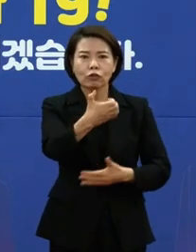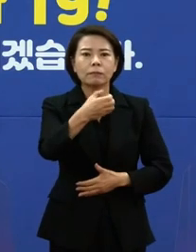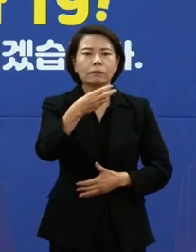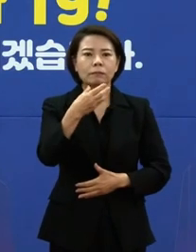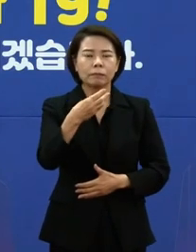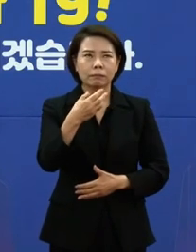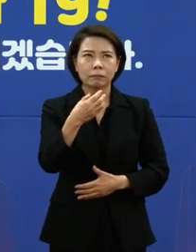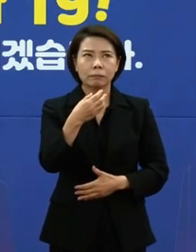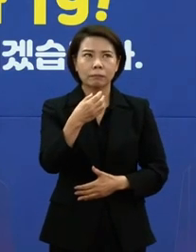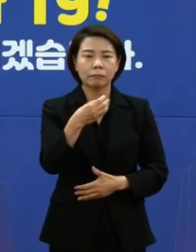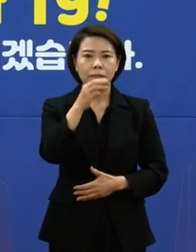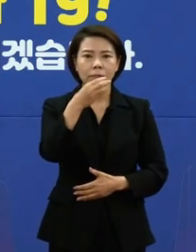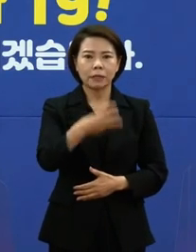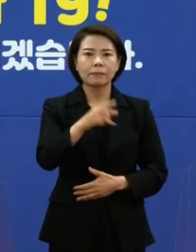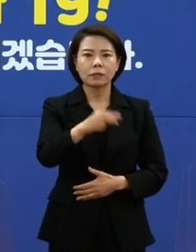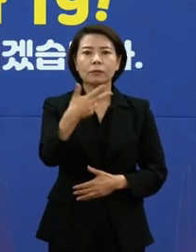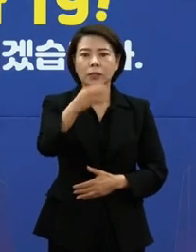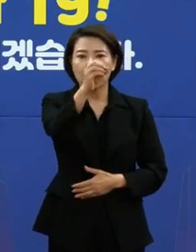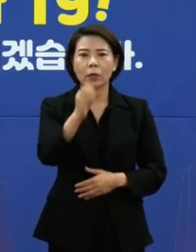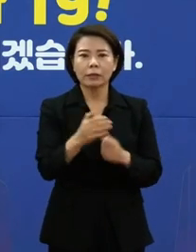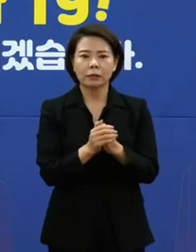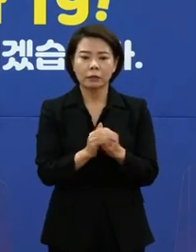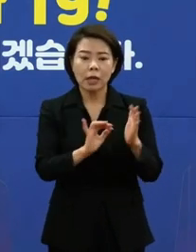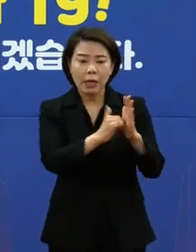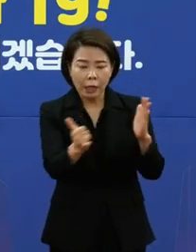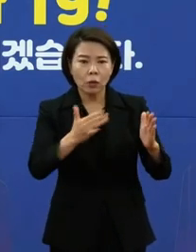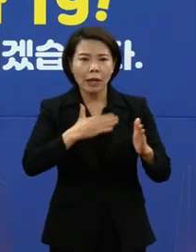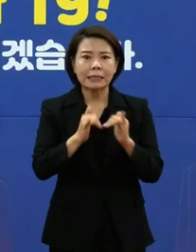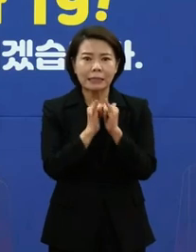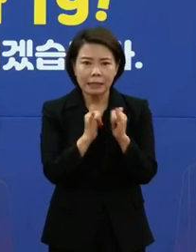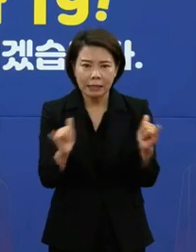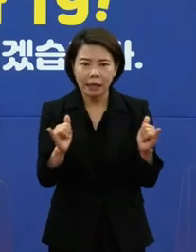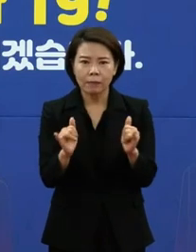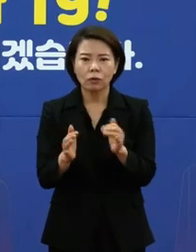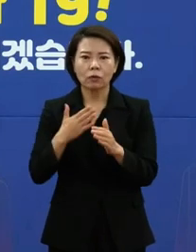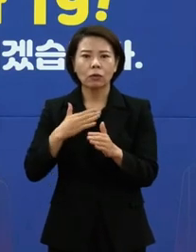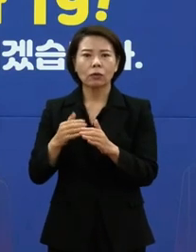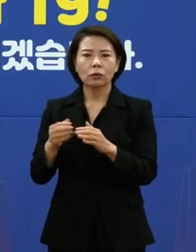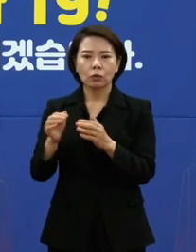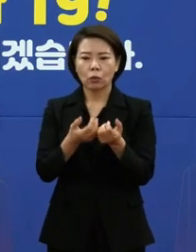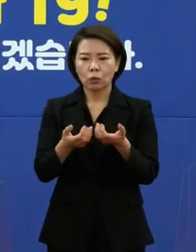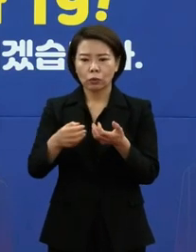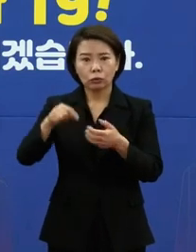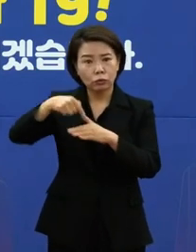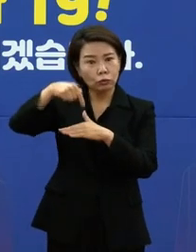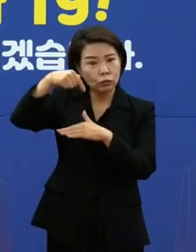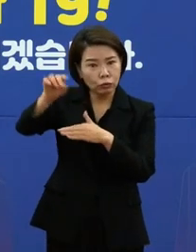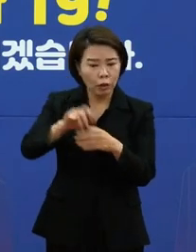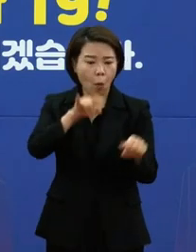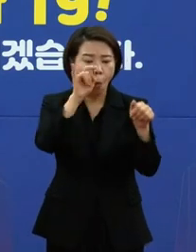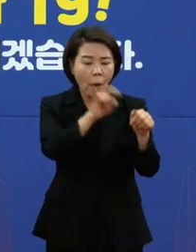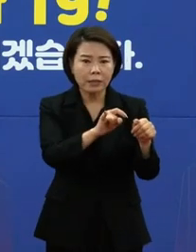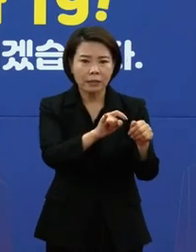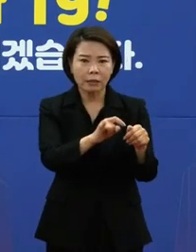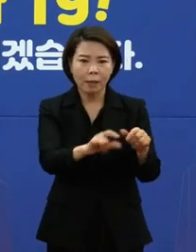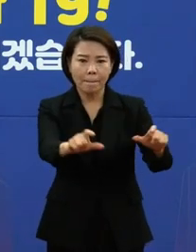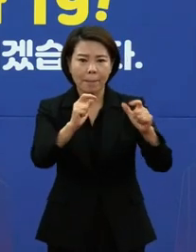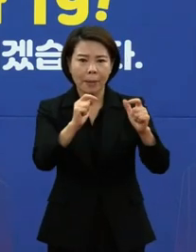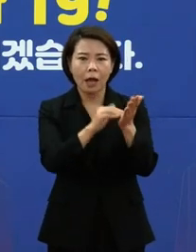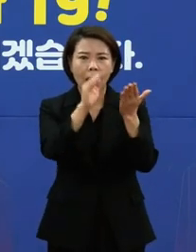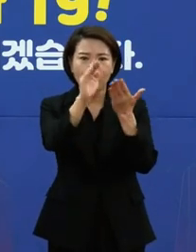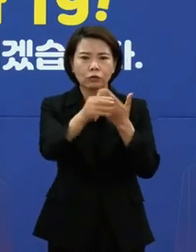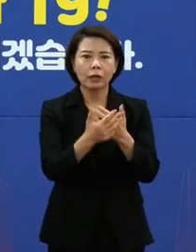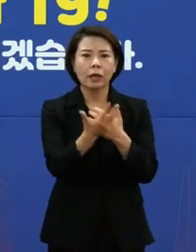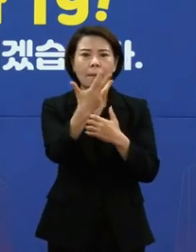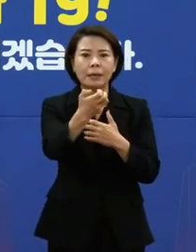93.7%입니다. 제주 지역 확진자의 가족이거나 지인 등 접촉자로 분류된 이후 확진 판정을 받은 이는